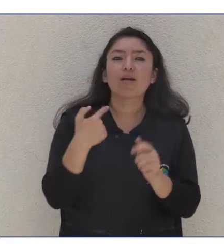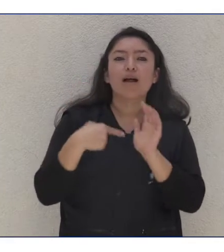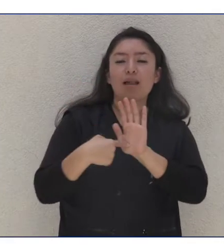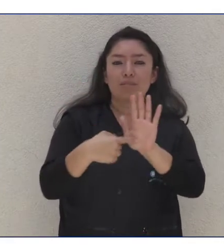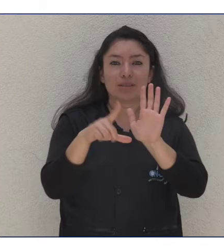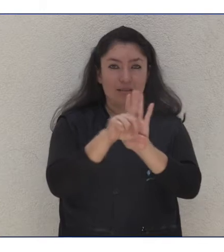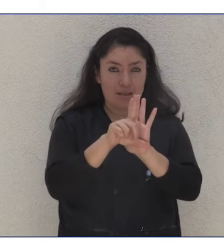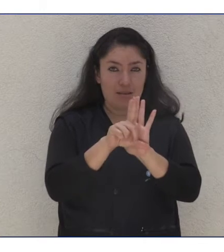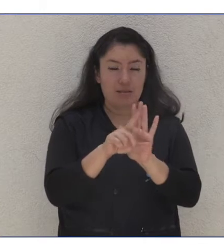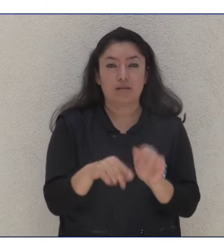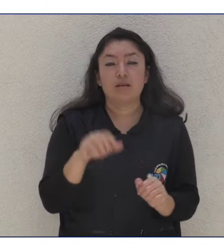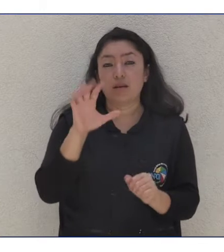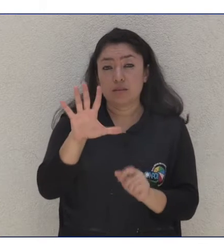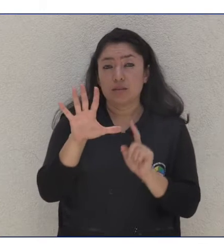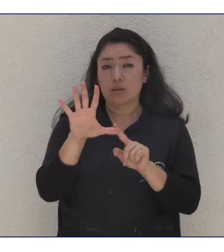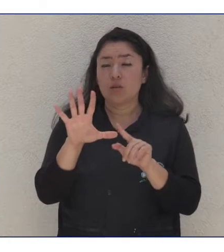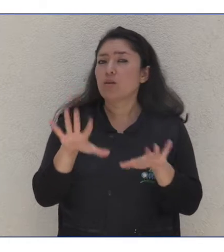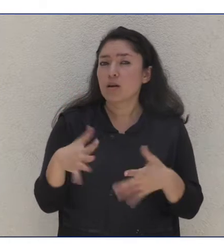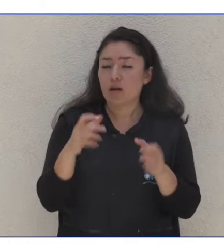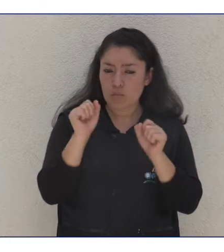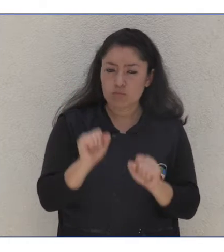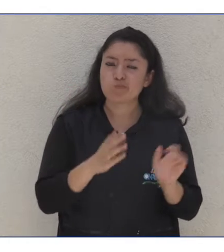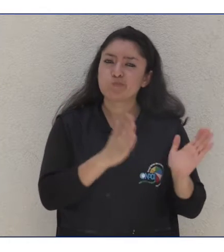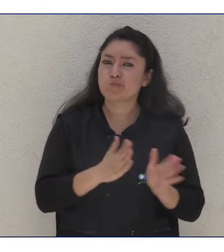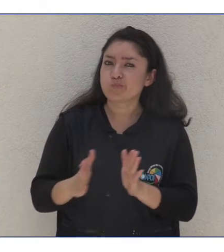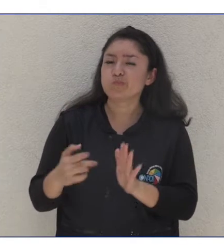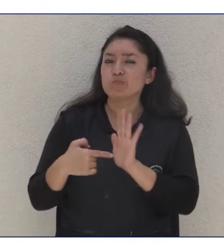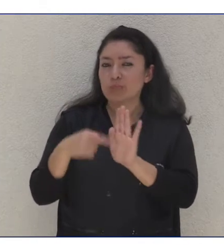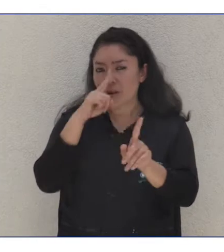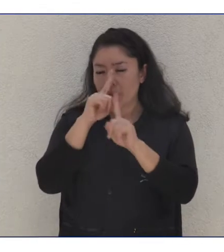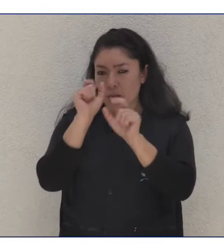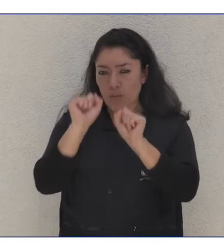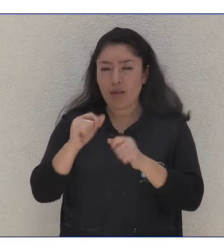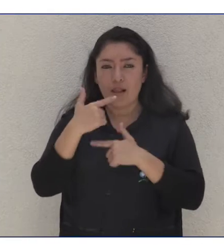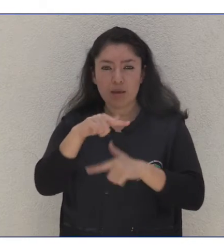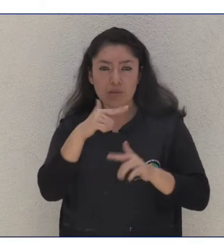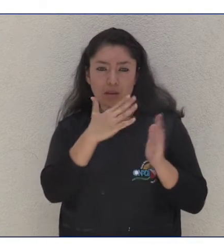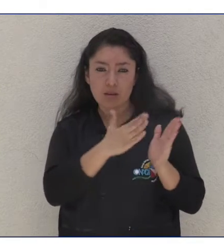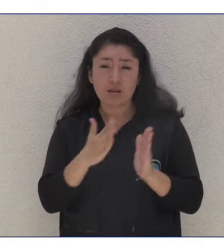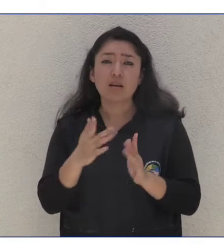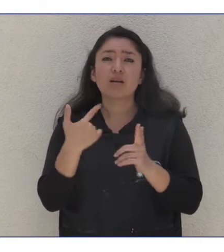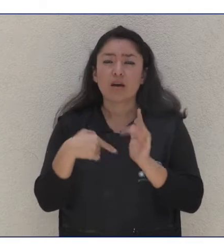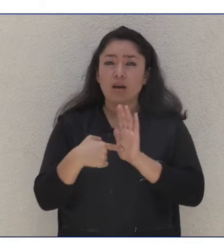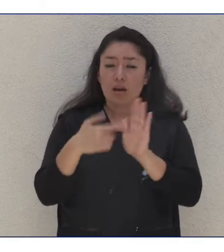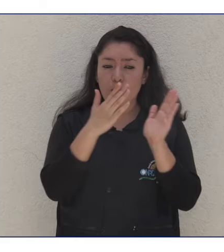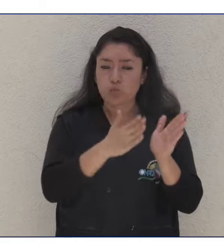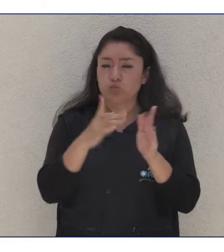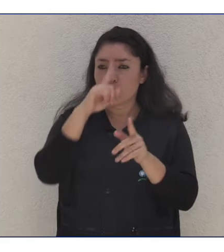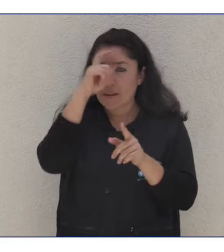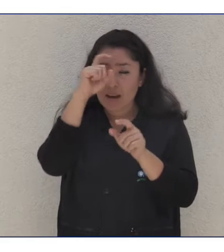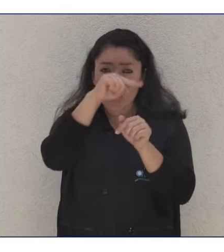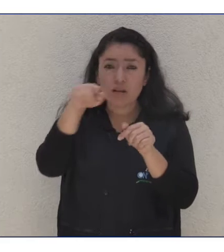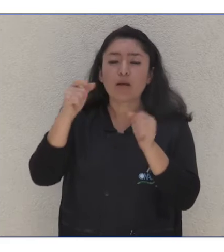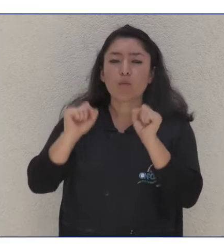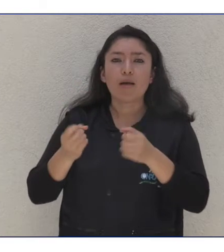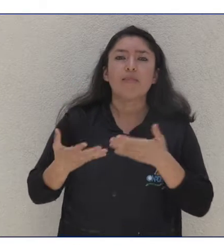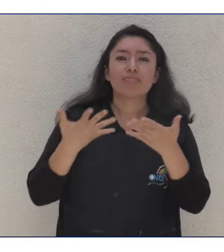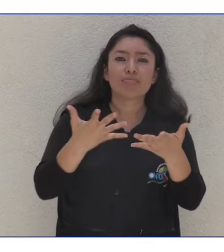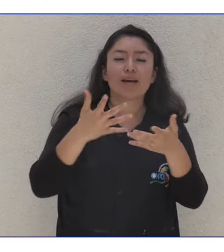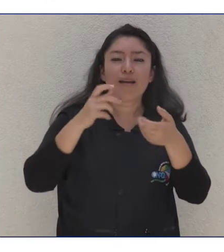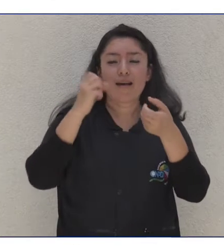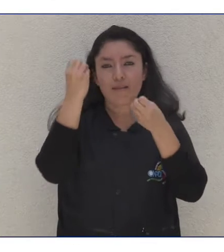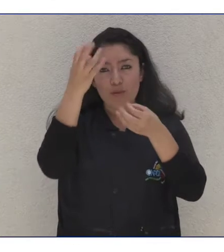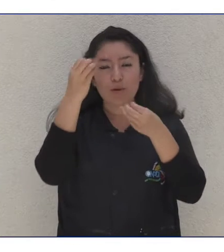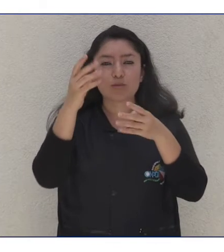en la presente ley. 5. Establecer, a manera de excepción y de manera limitativa, los supuestos en que se restrinja el acceso a la